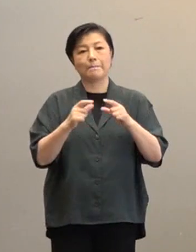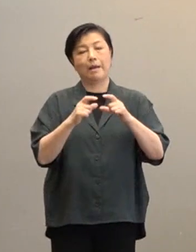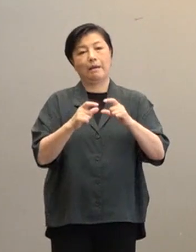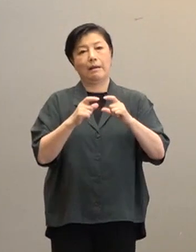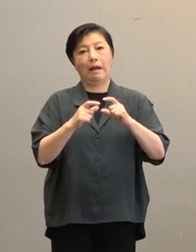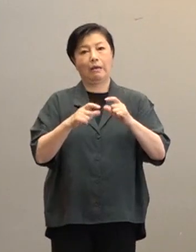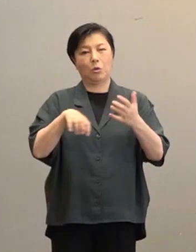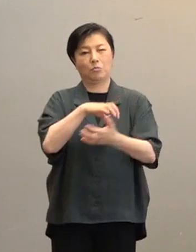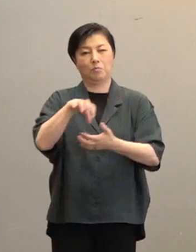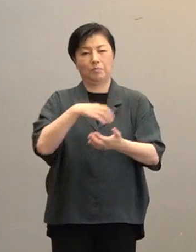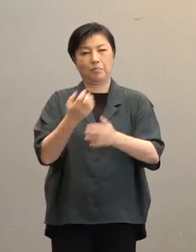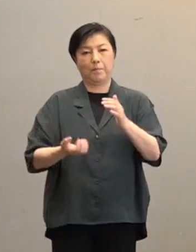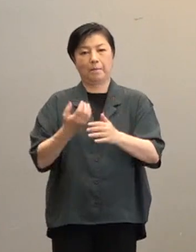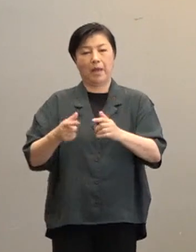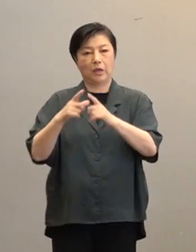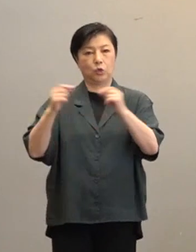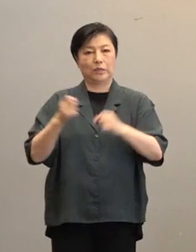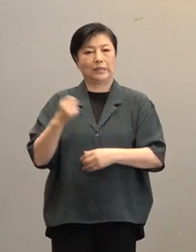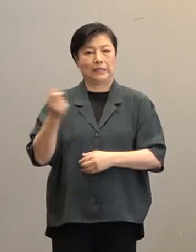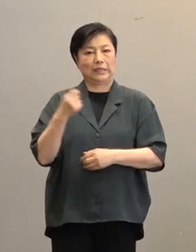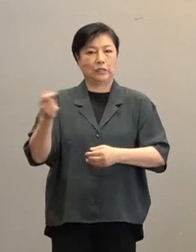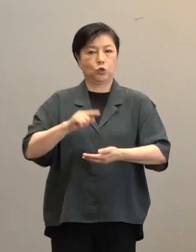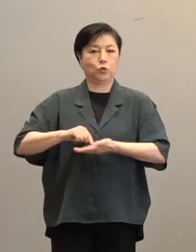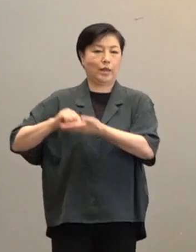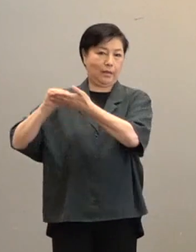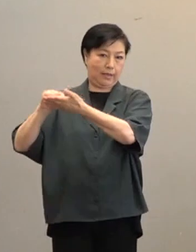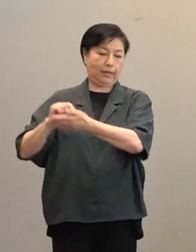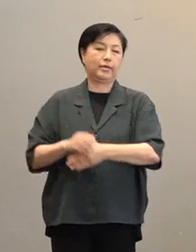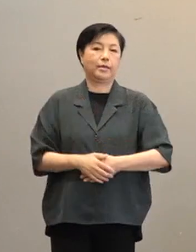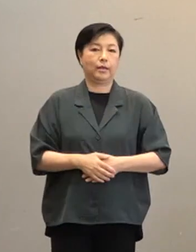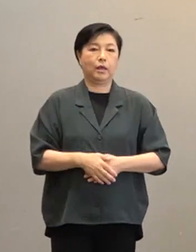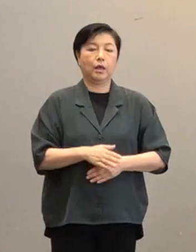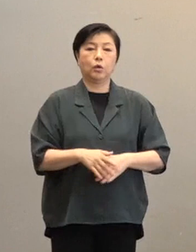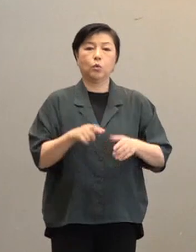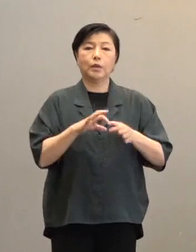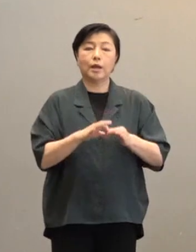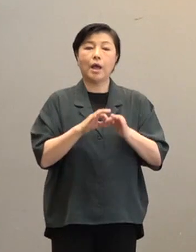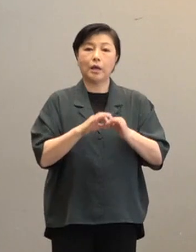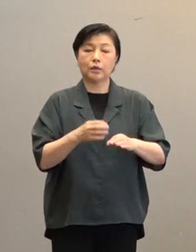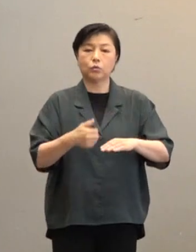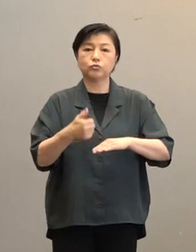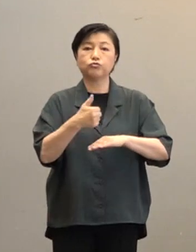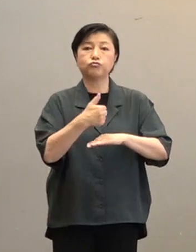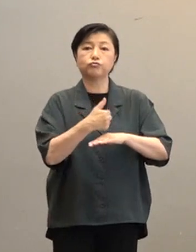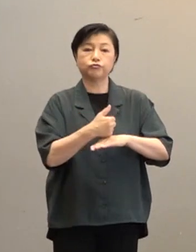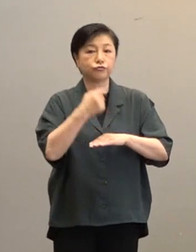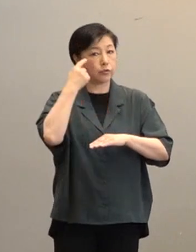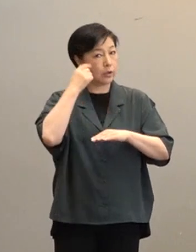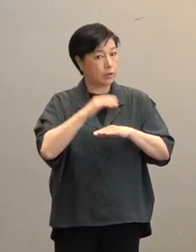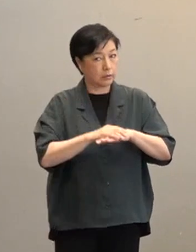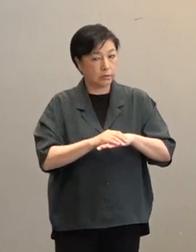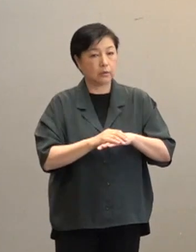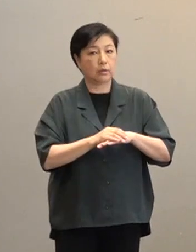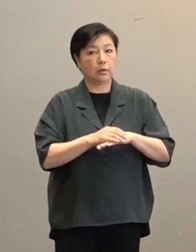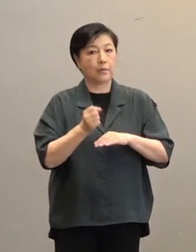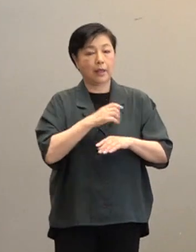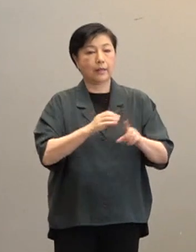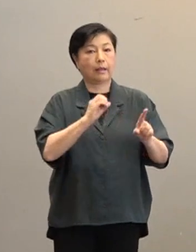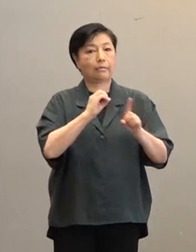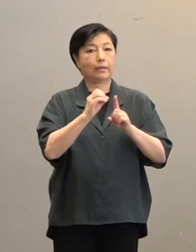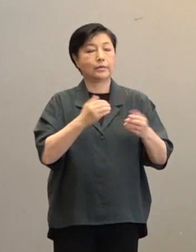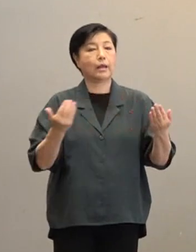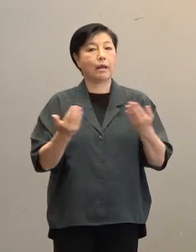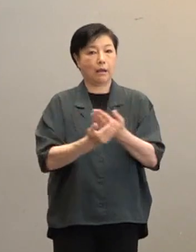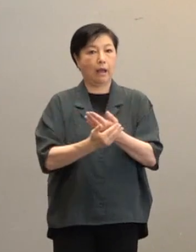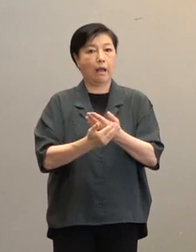て、国に緊急提言を行ったと思います。これについての知事ご自身のご見解とですね、今そのデジタル化への